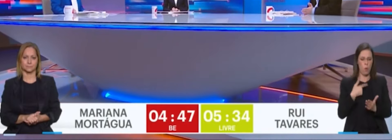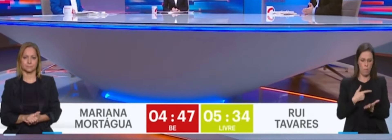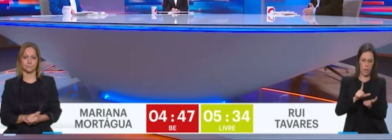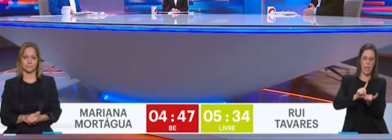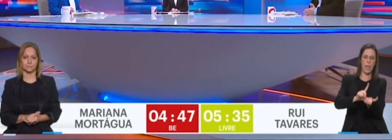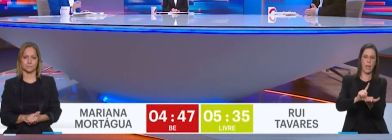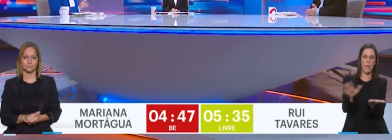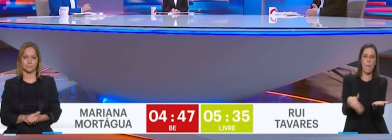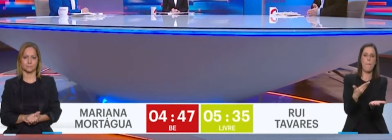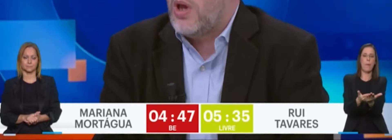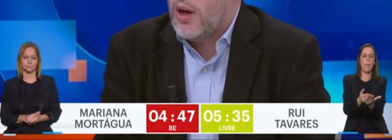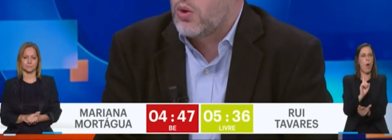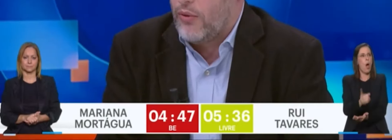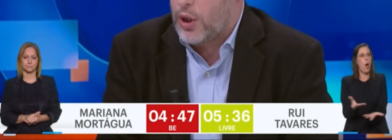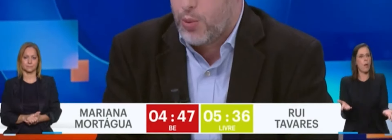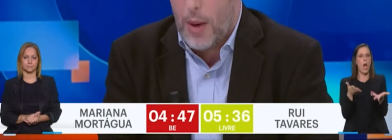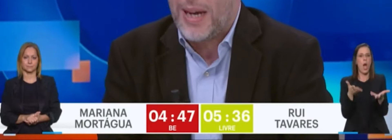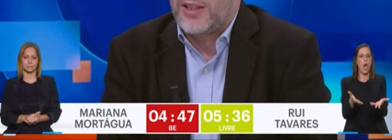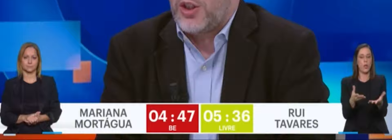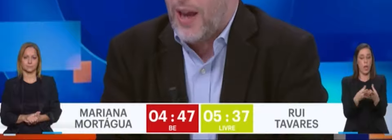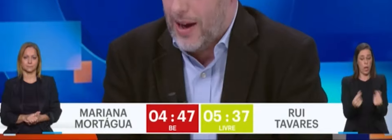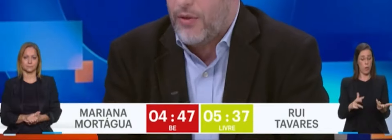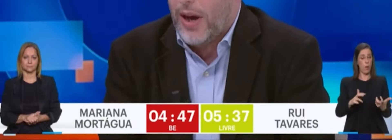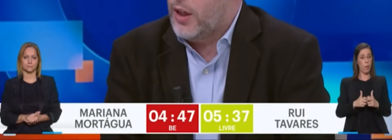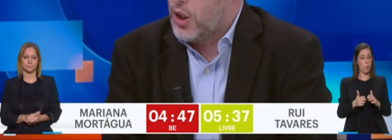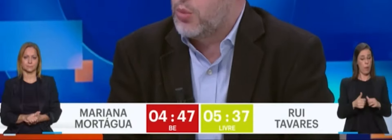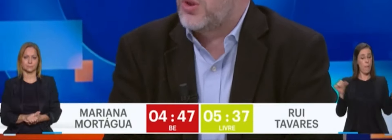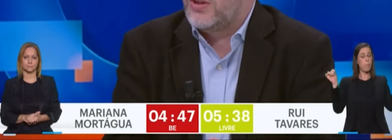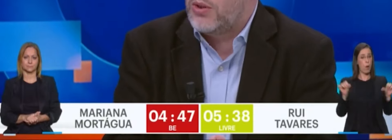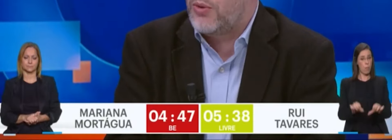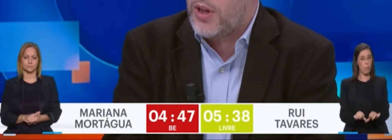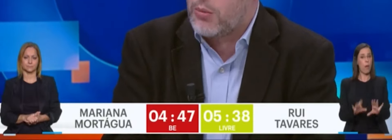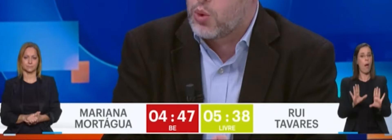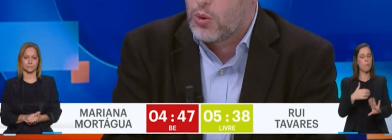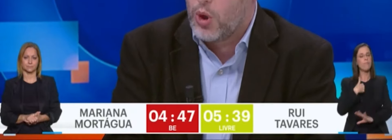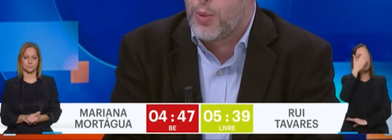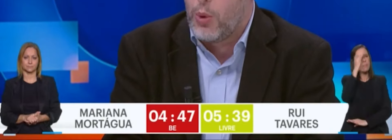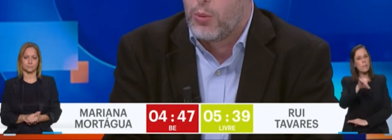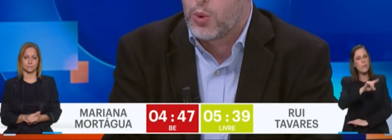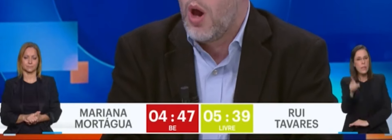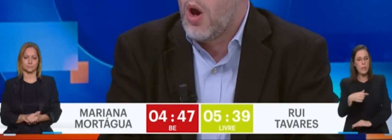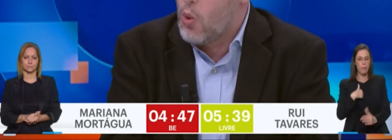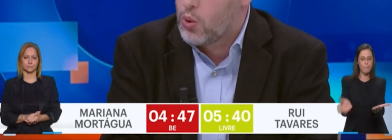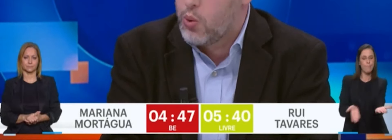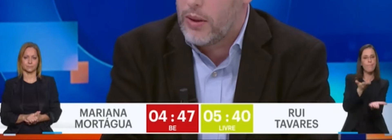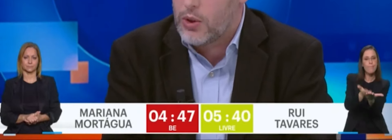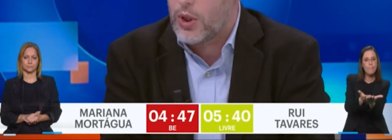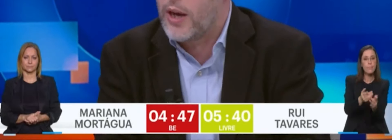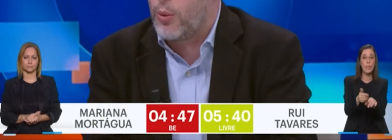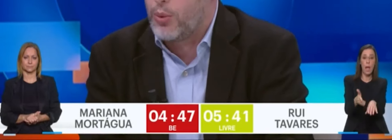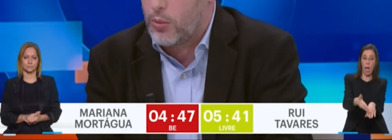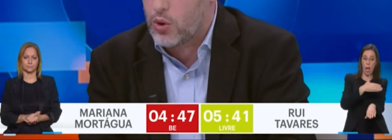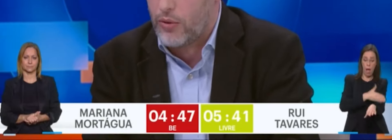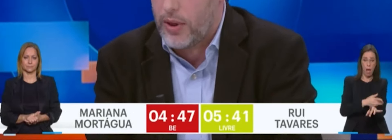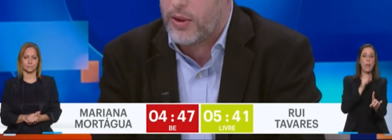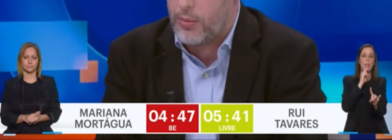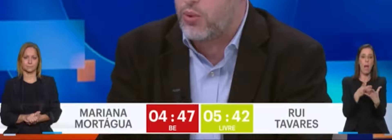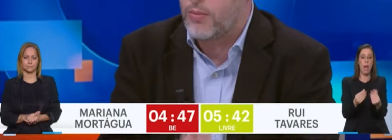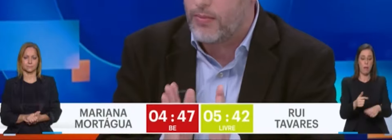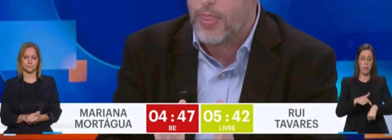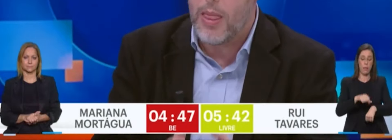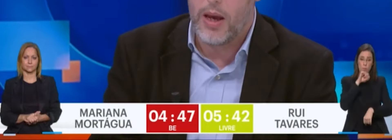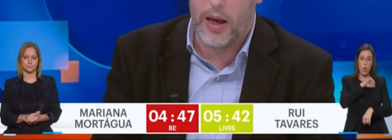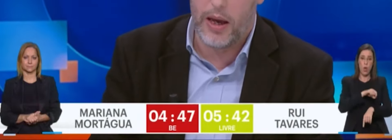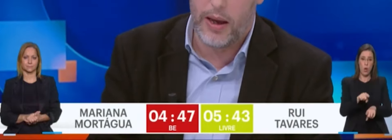propõe eh ajudar a resolver este problema que se está a gravar e achamos que se fizermos o que nós propomos quanto antes ainda o podemos resolver a